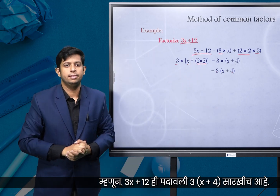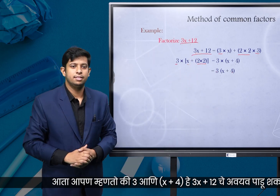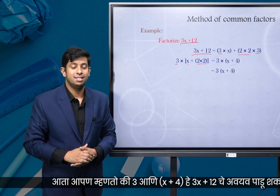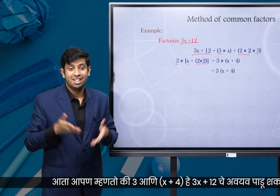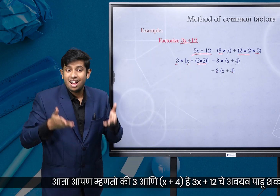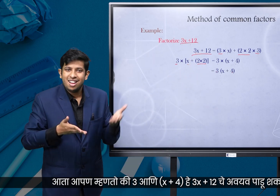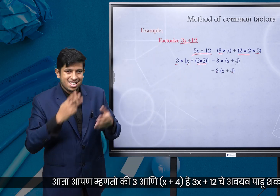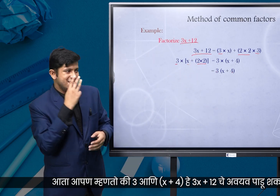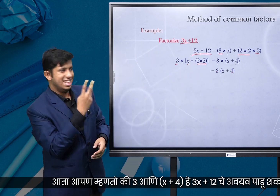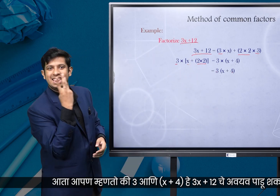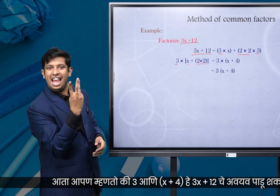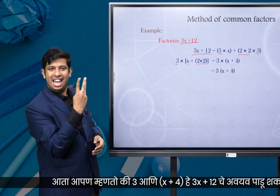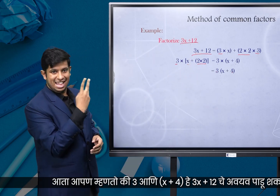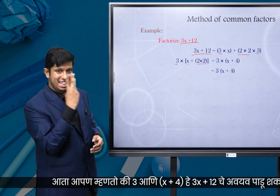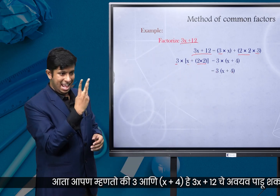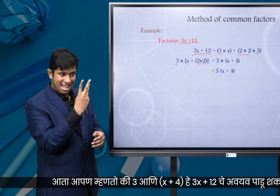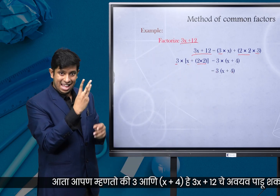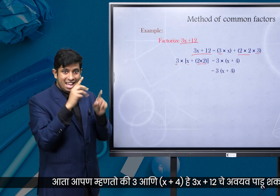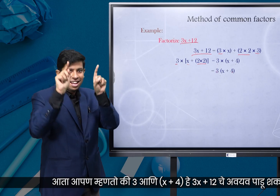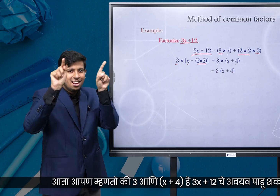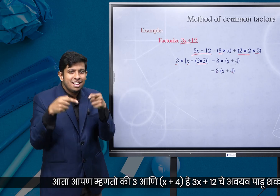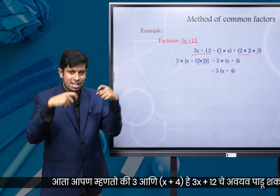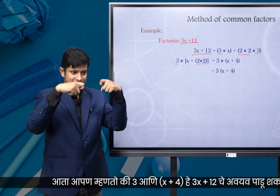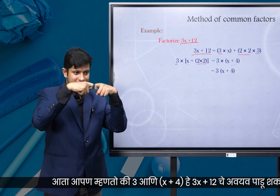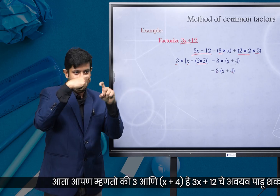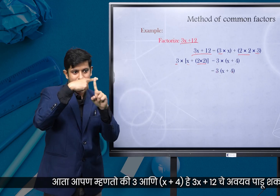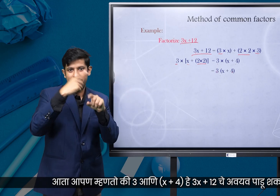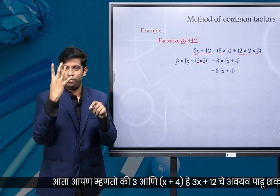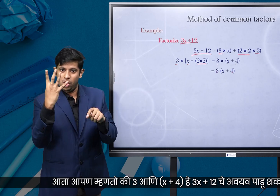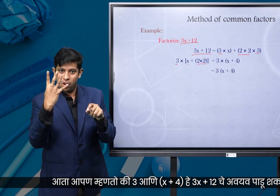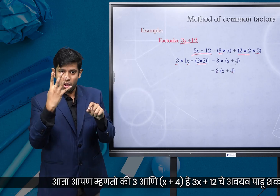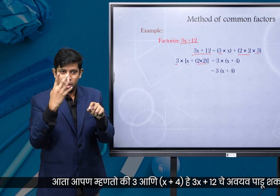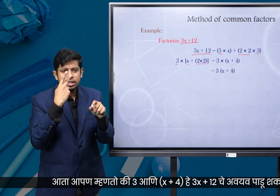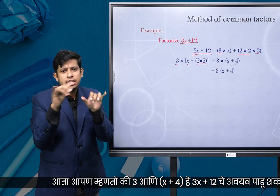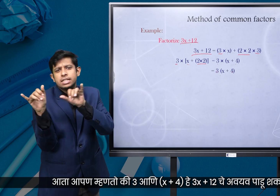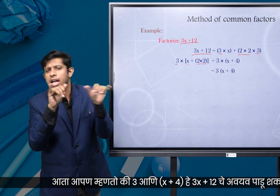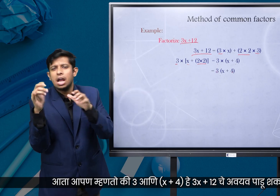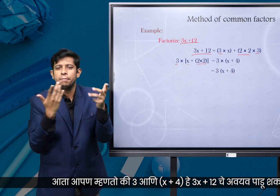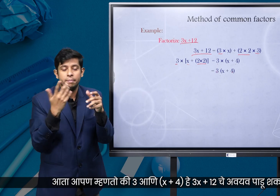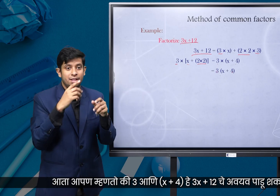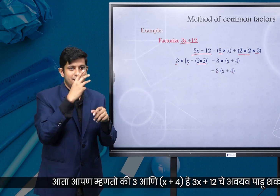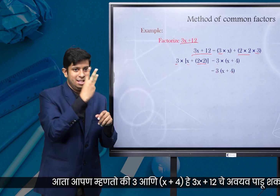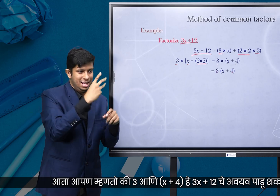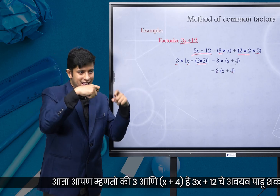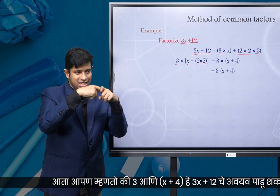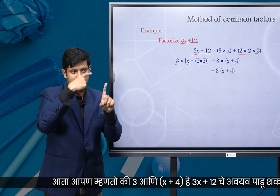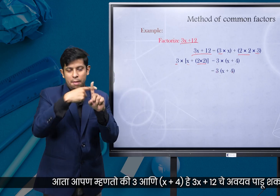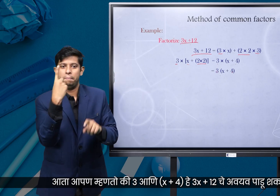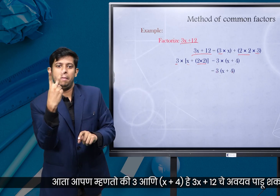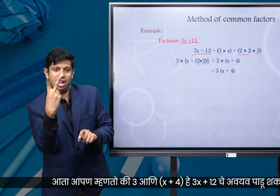आता आपण म्हणतो की 3 आणि कंसामध्ये x अधिक 4 हे 3x अधिक 12 चे